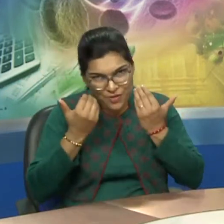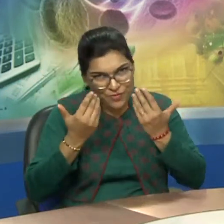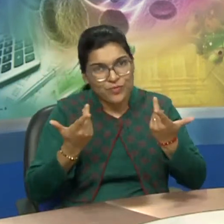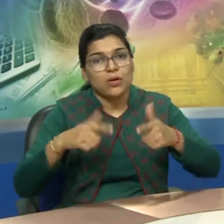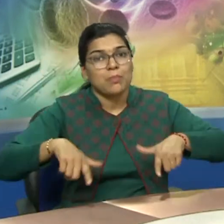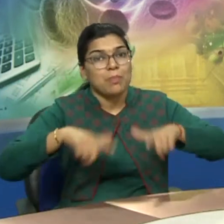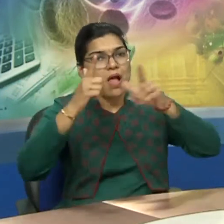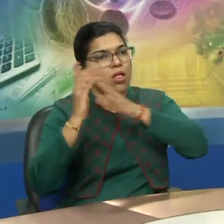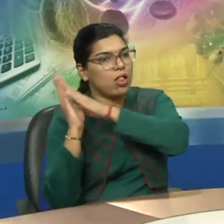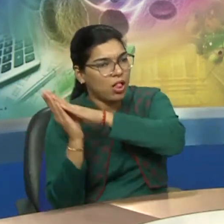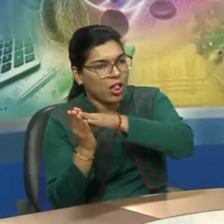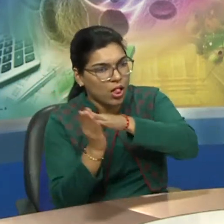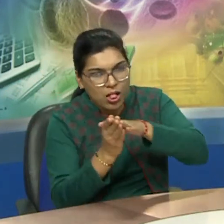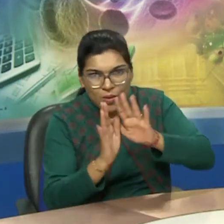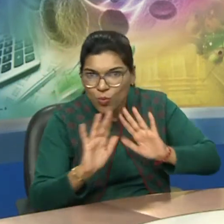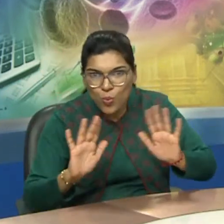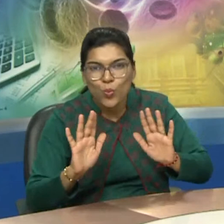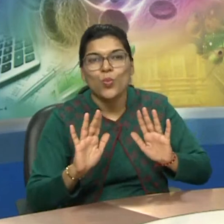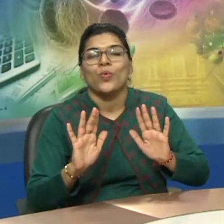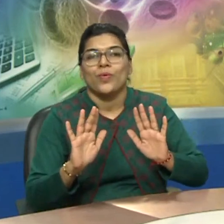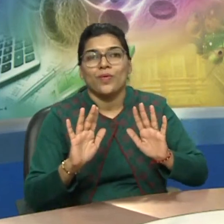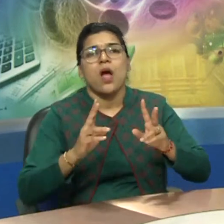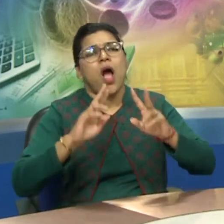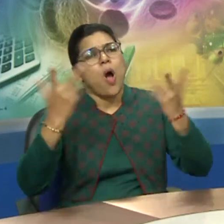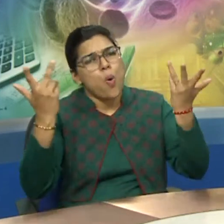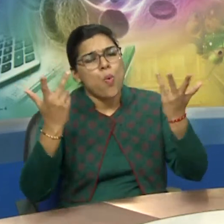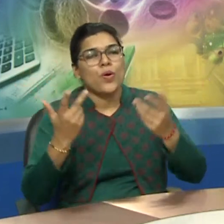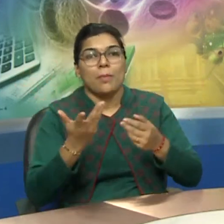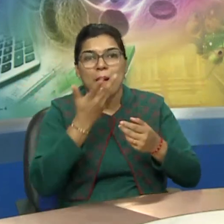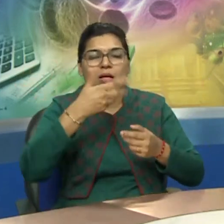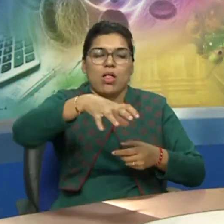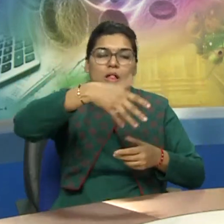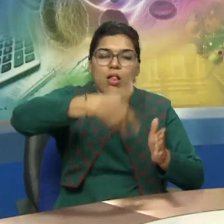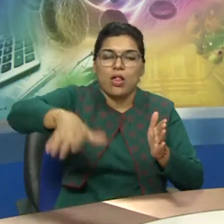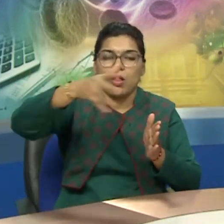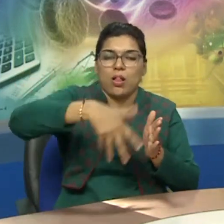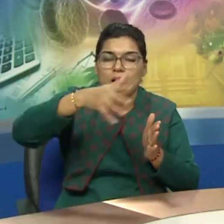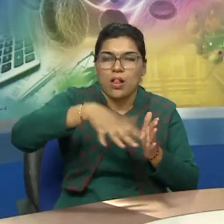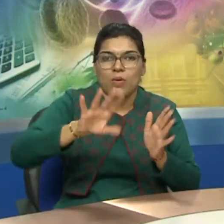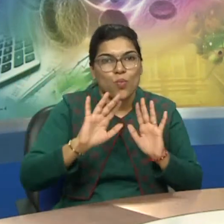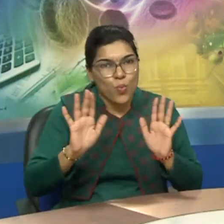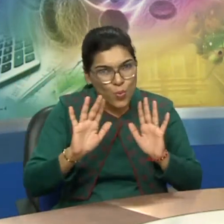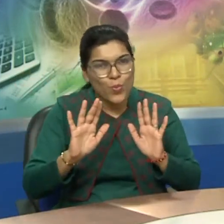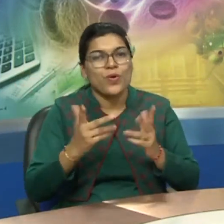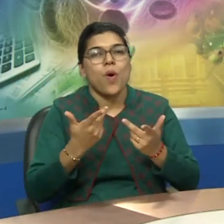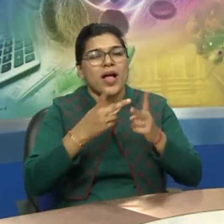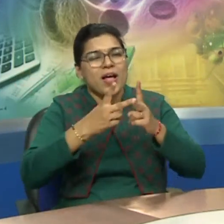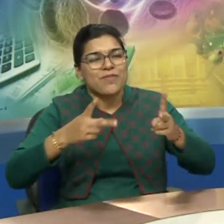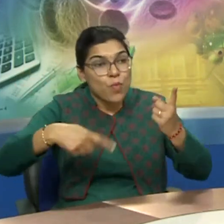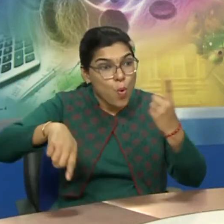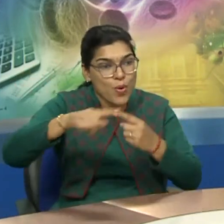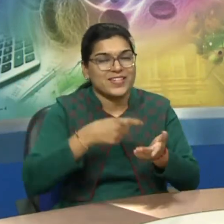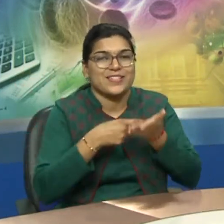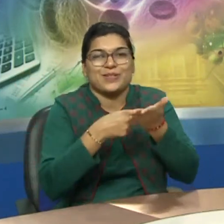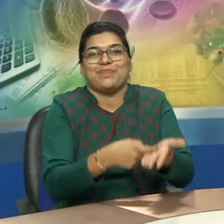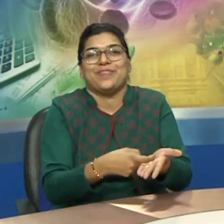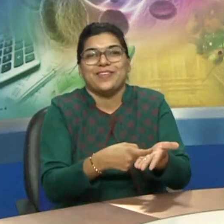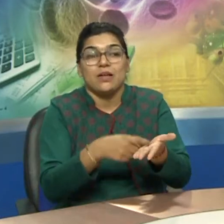environment, because it is our environment. We are connected to this environment. So we